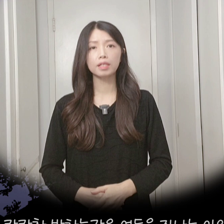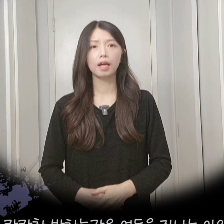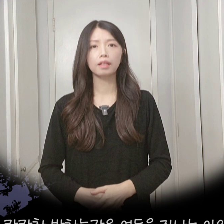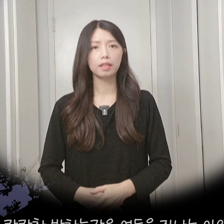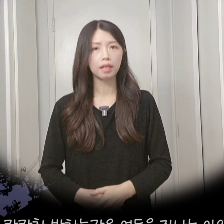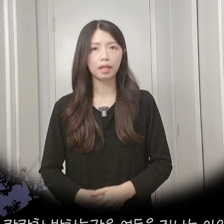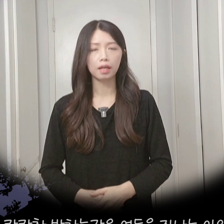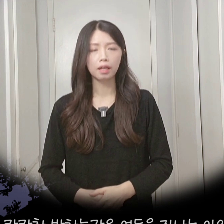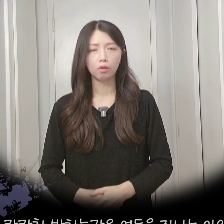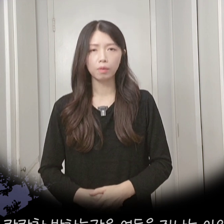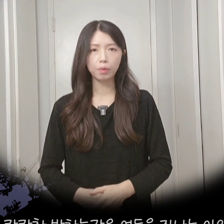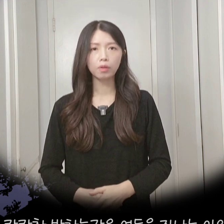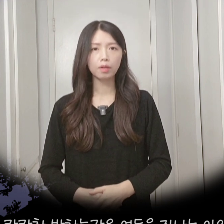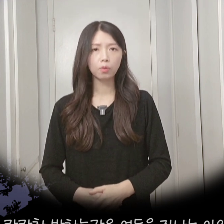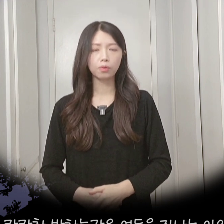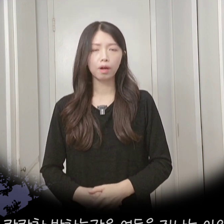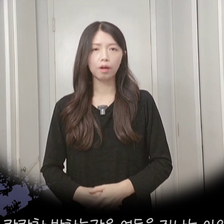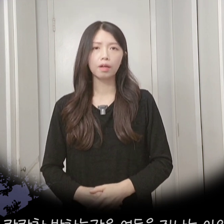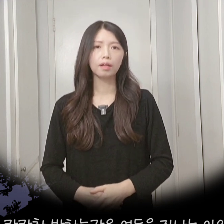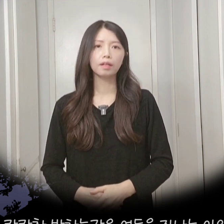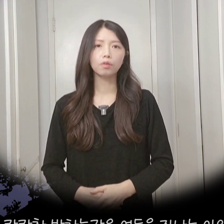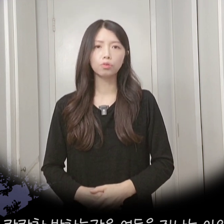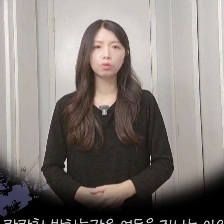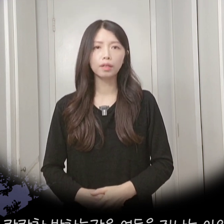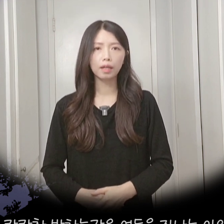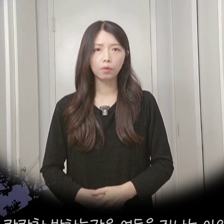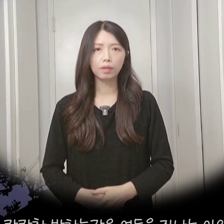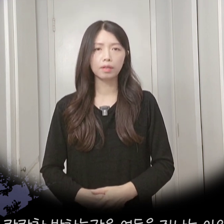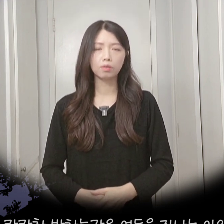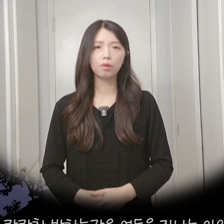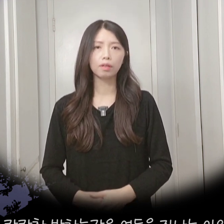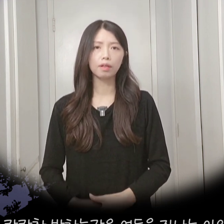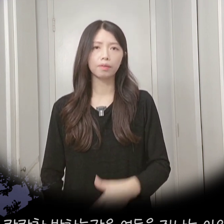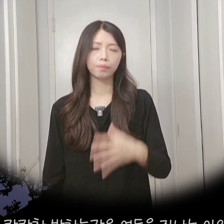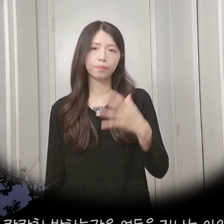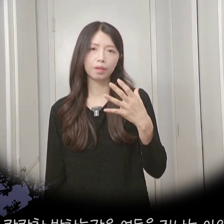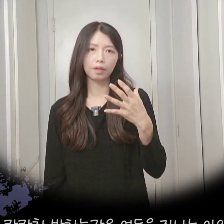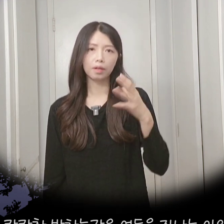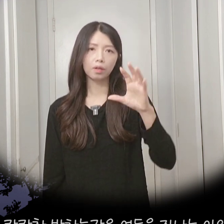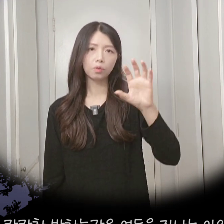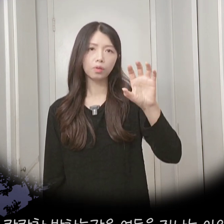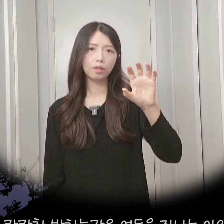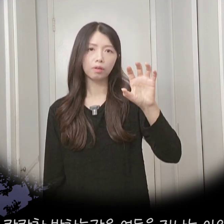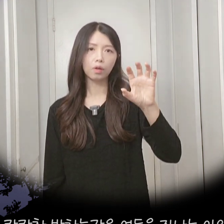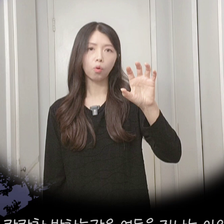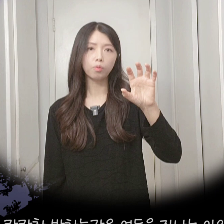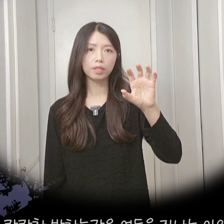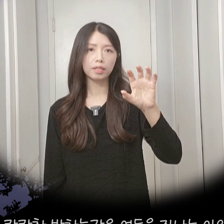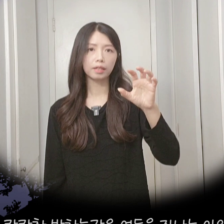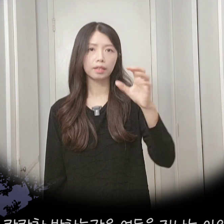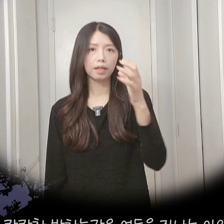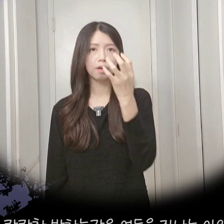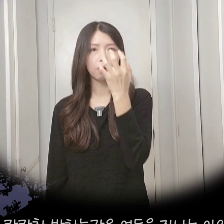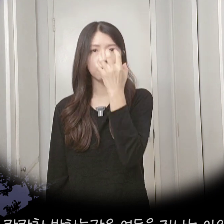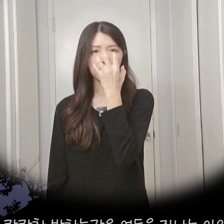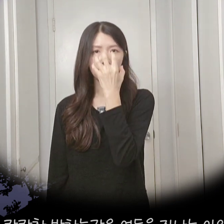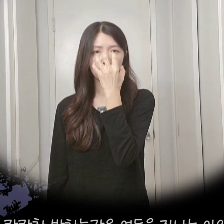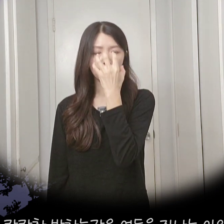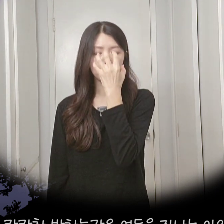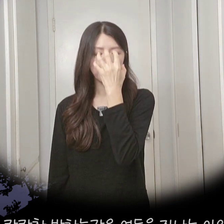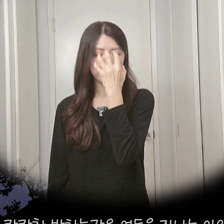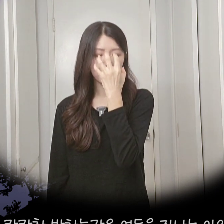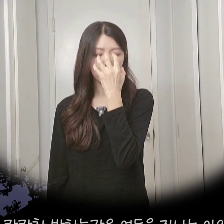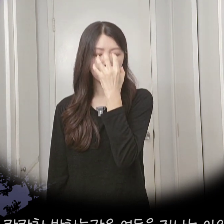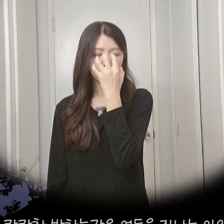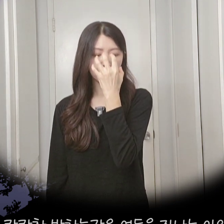어둠을 지나는 이 이렇게 표현을 해줬고요. 일단 우울하다라고 한 뜻의 수어는 손을 이렇게 오므리신 이 상태에서